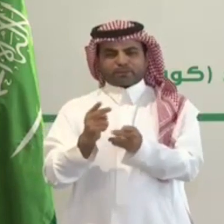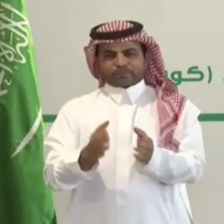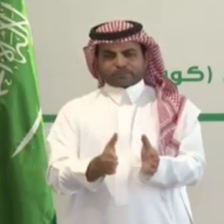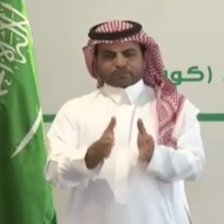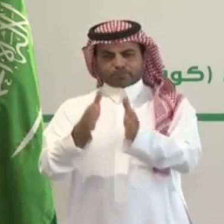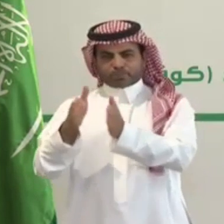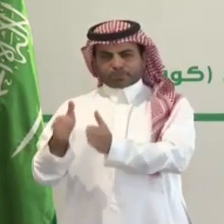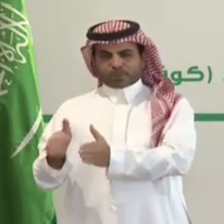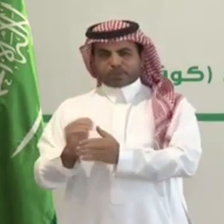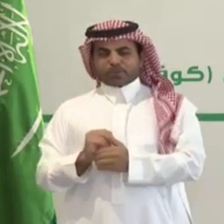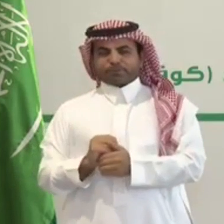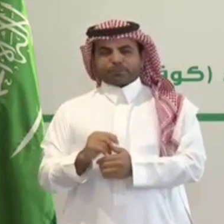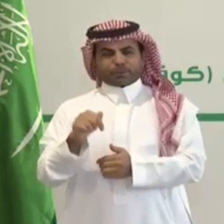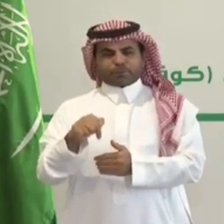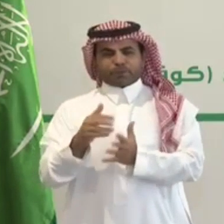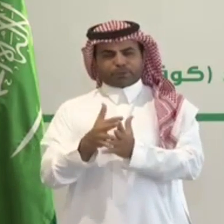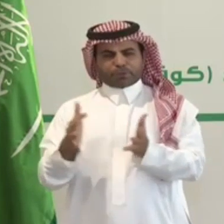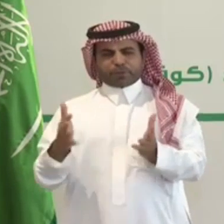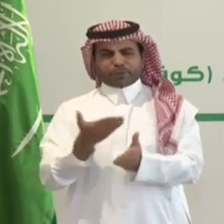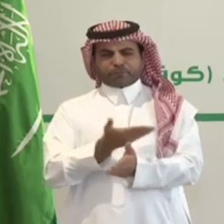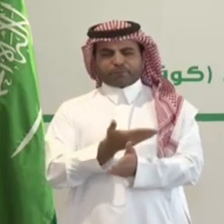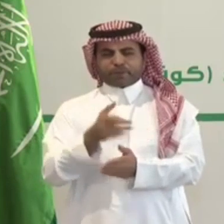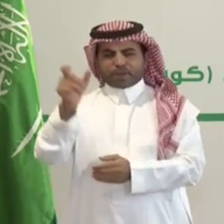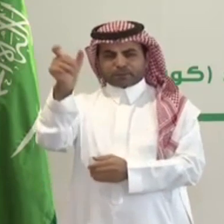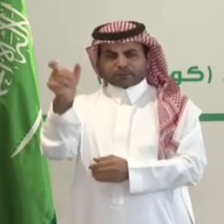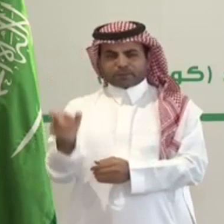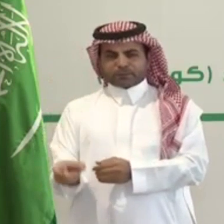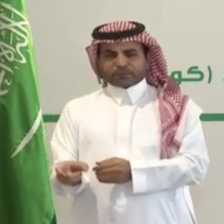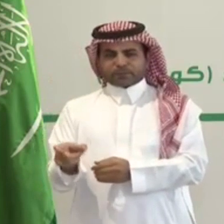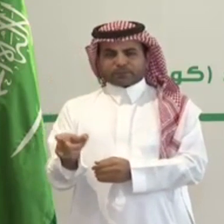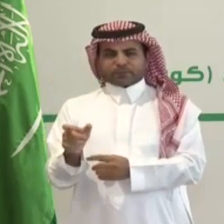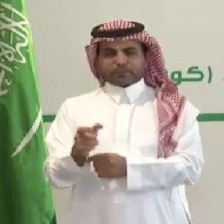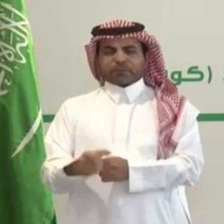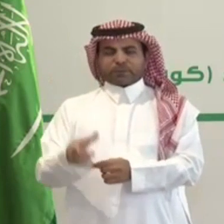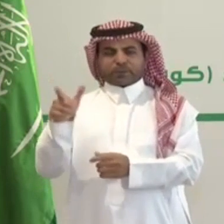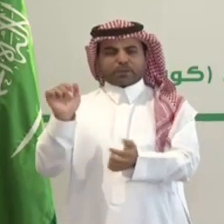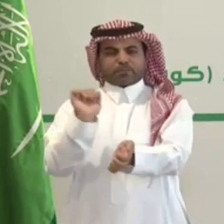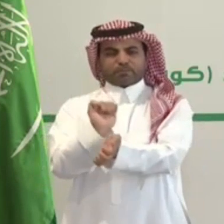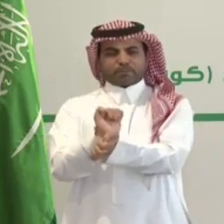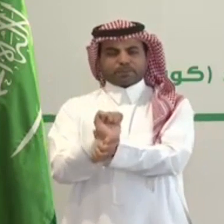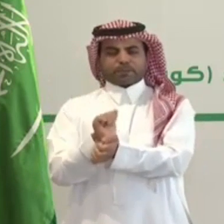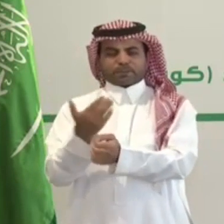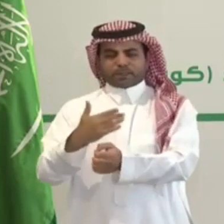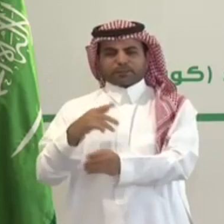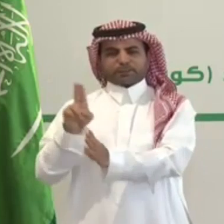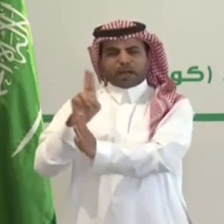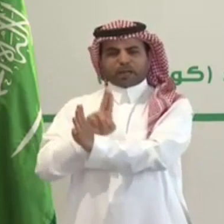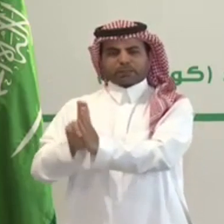لدينا أكثر يعني من حالة رصدت وقبضت،